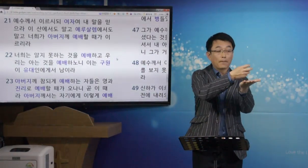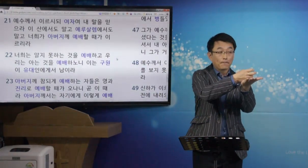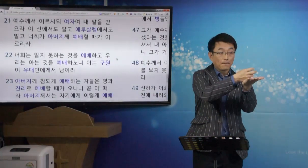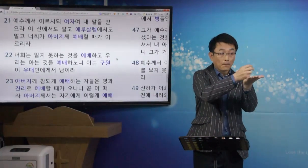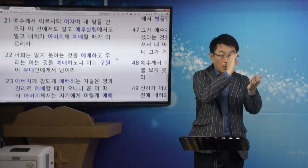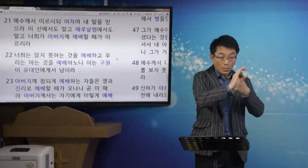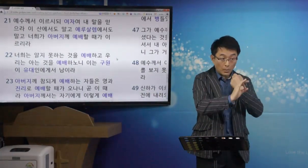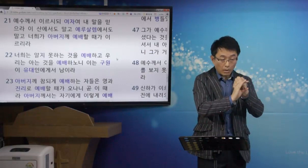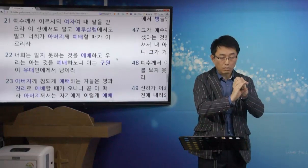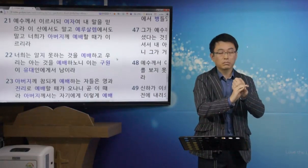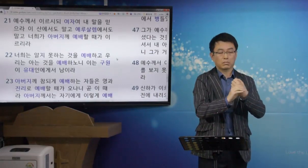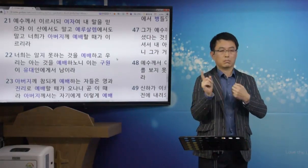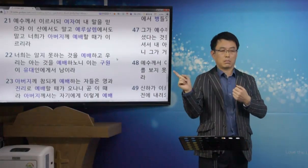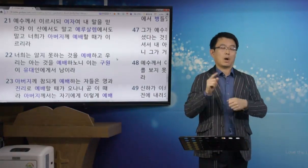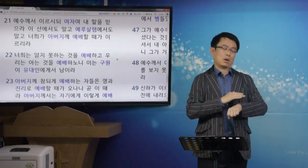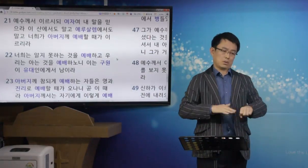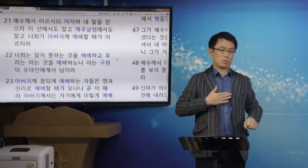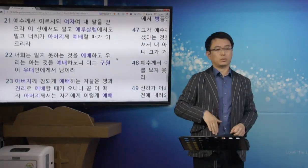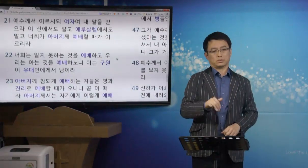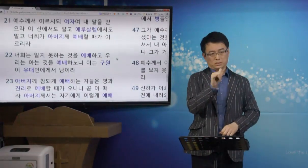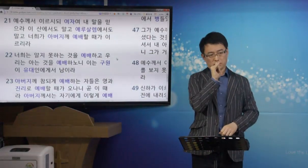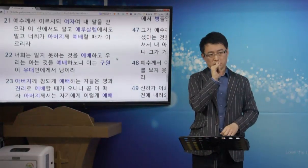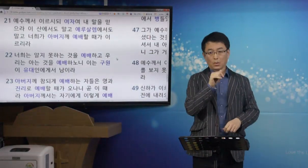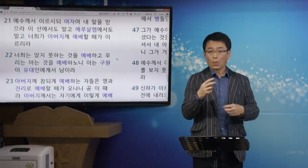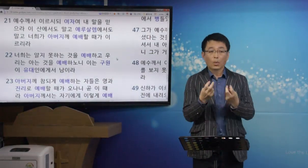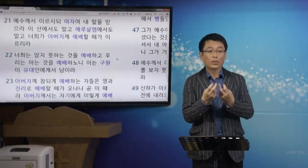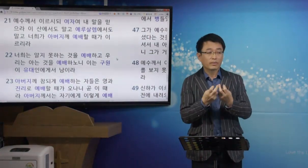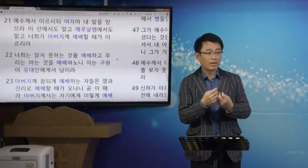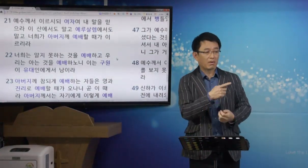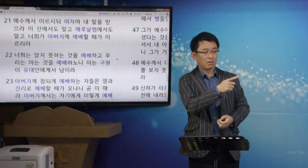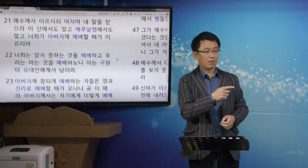아닌 율법에 보면 잘 알 수 있습니다.